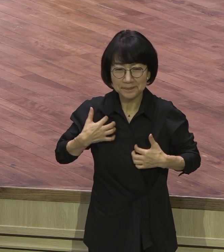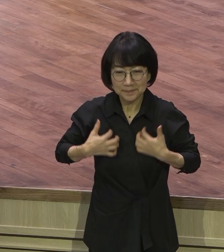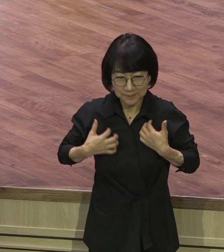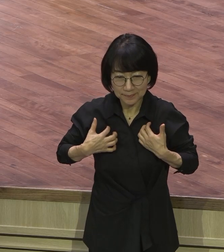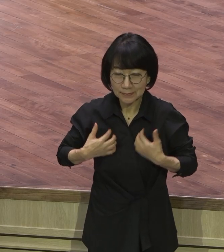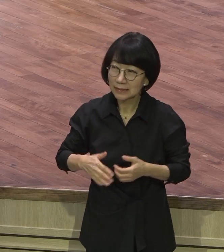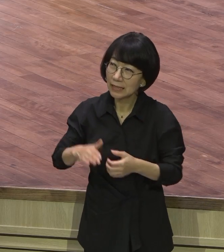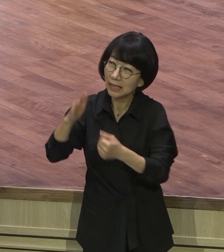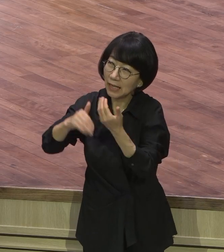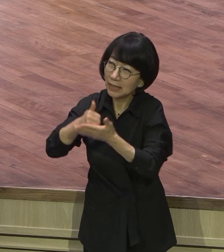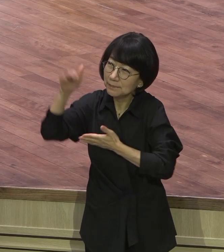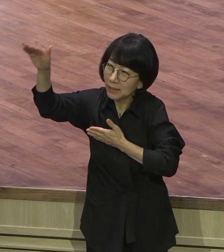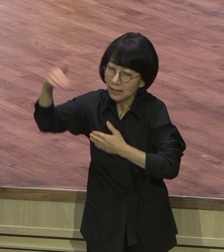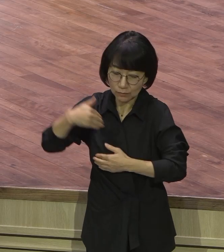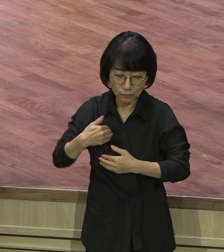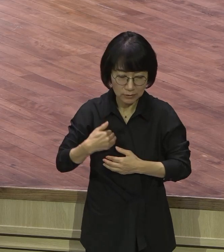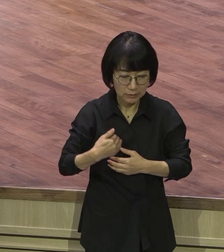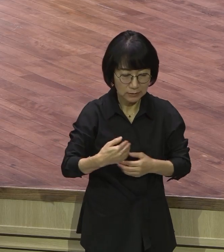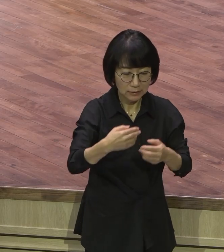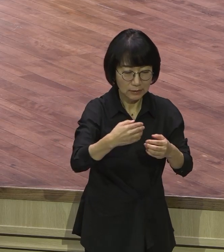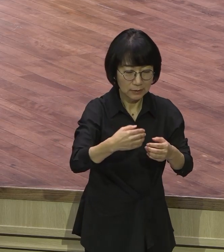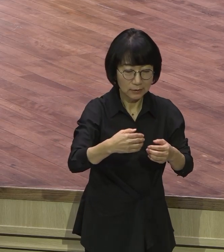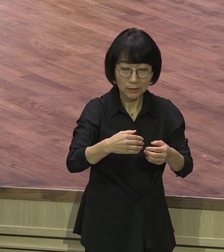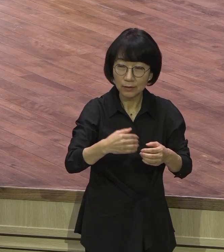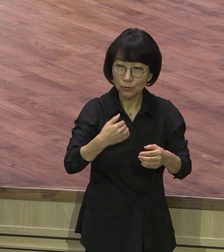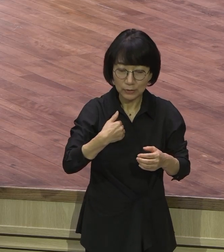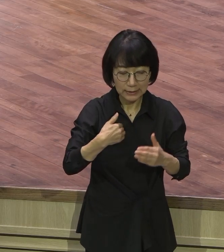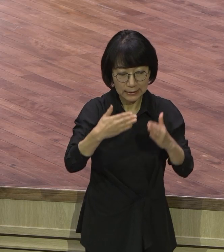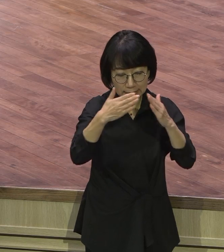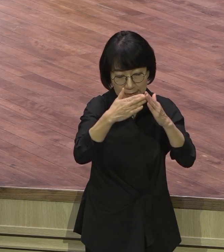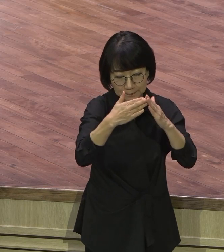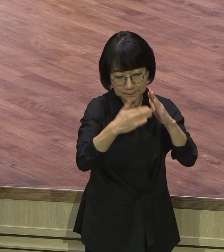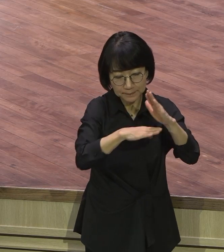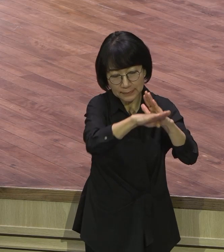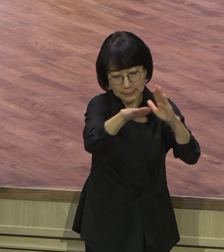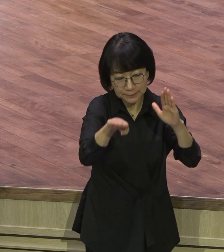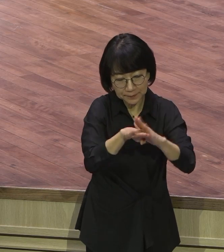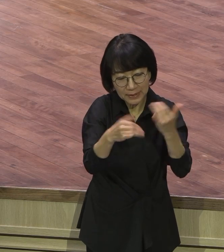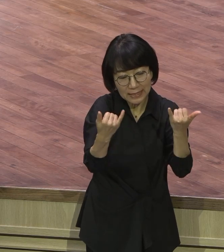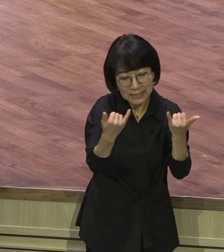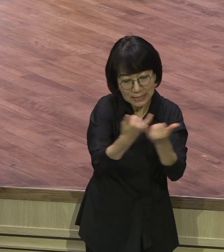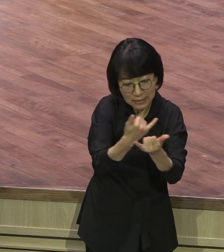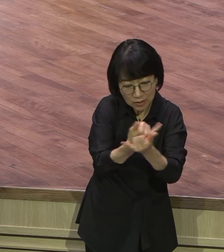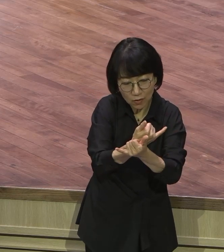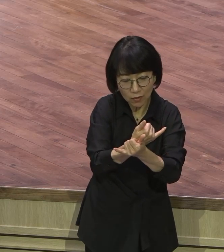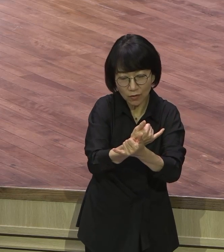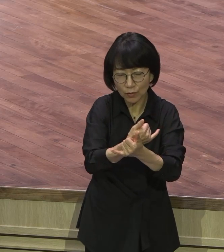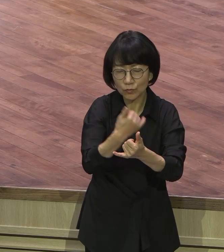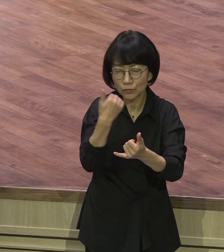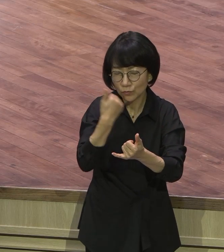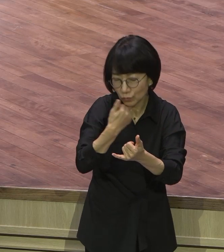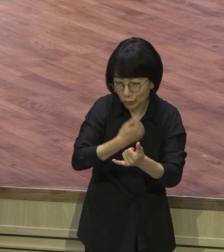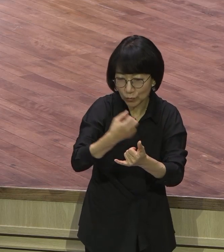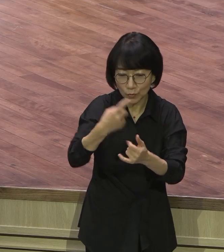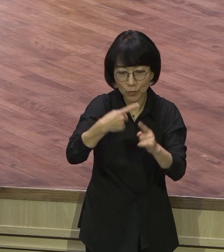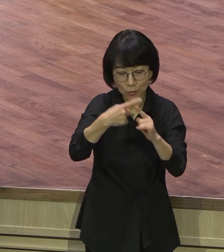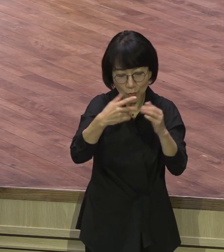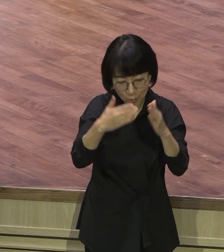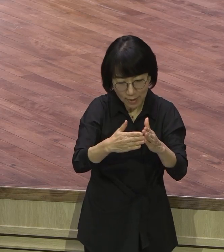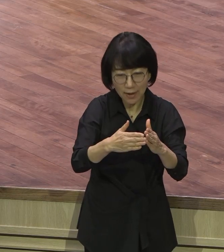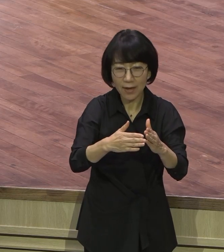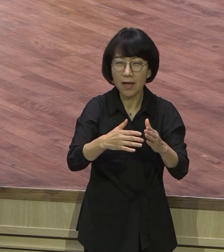우리 가정에 믿지 않는 저 영혼을 하나님 구원해 주십시오. 때로는 금식도 하고, 때로는